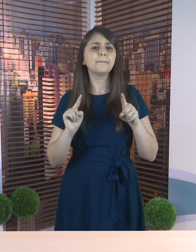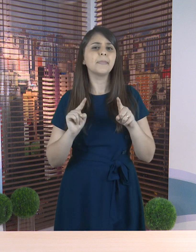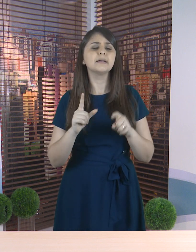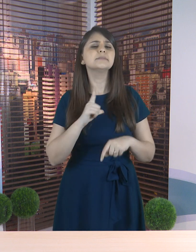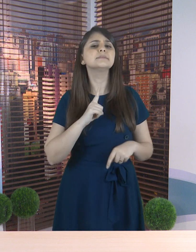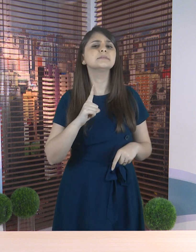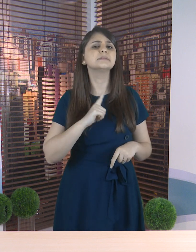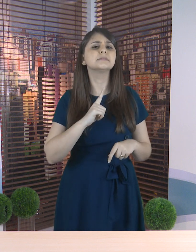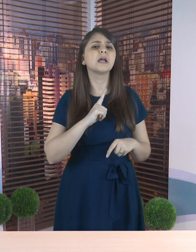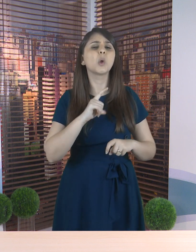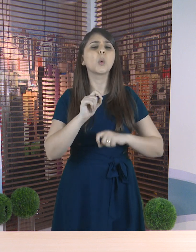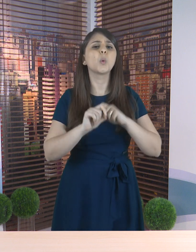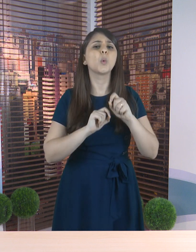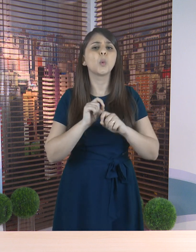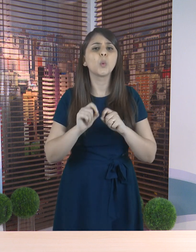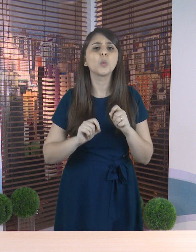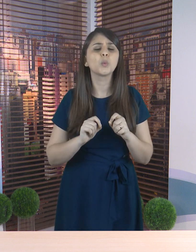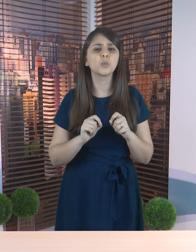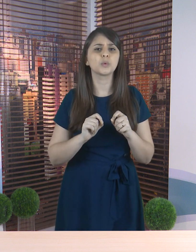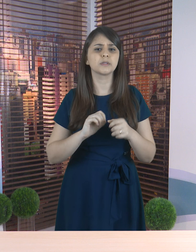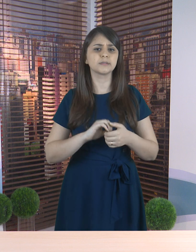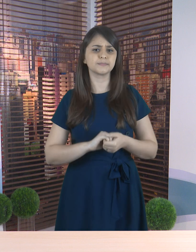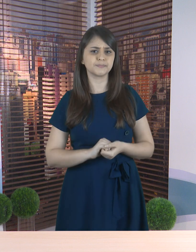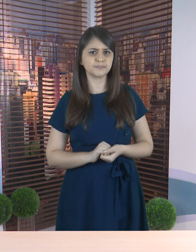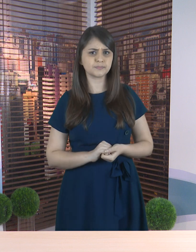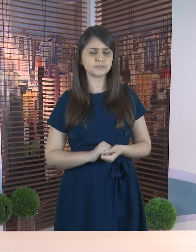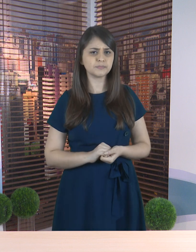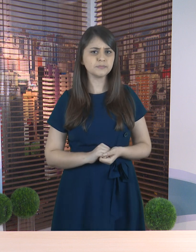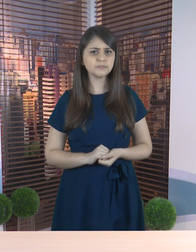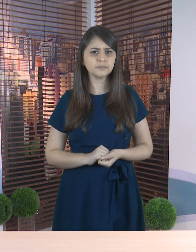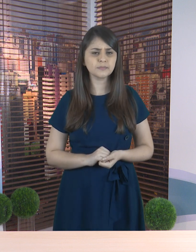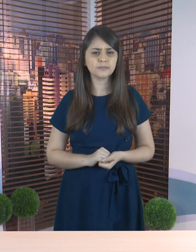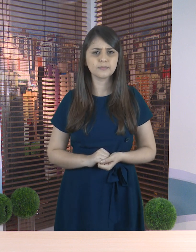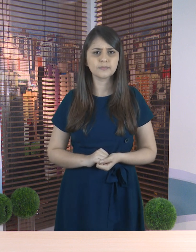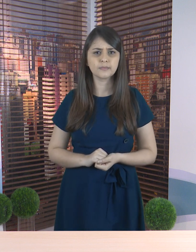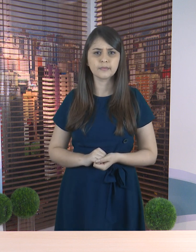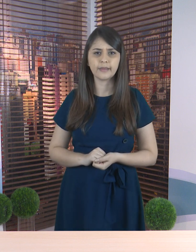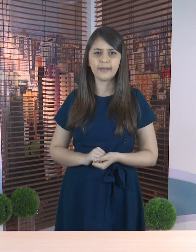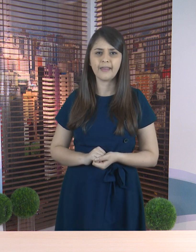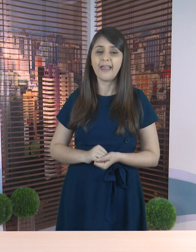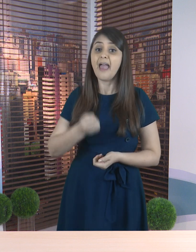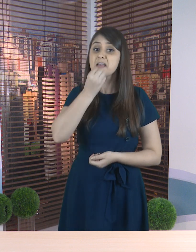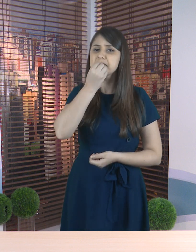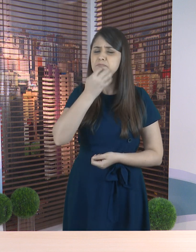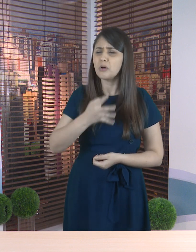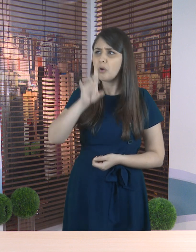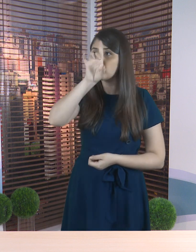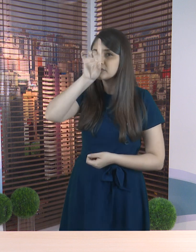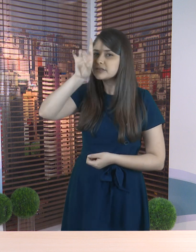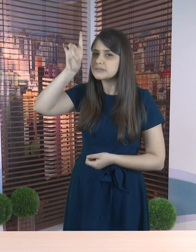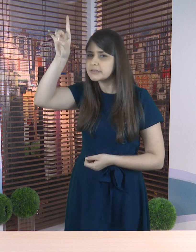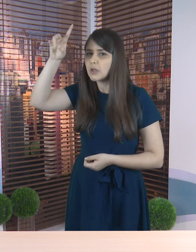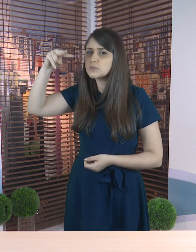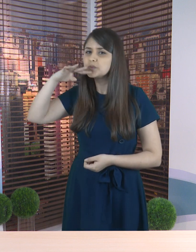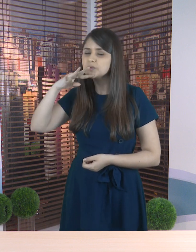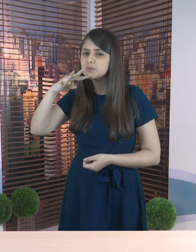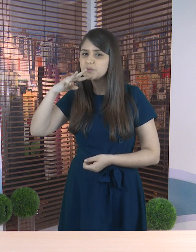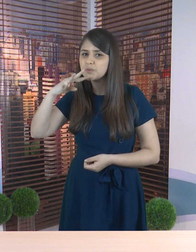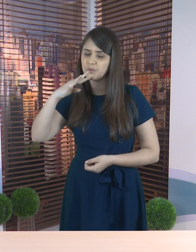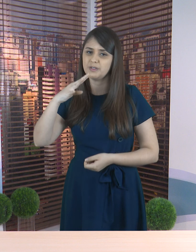hoje como legalismo religioso. Assim como os seus outros amigos, Zofar está certo apenas em